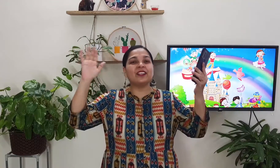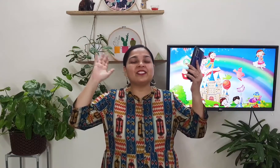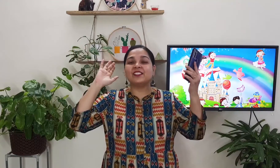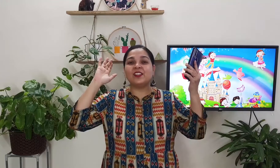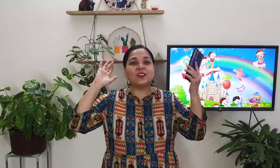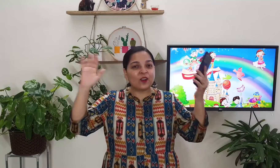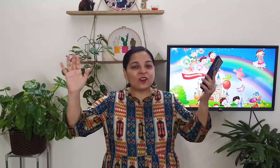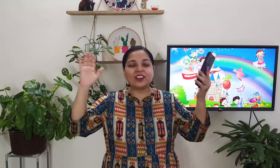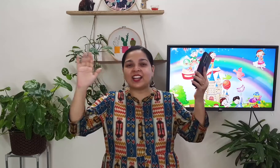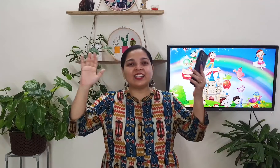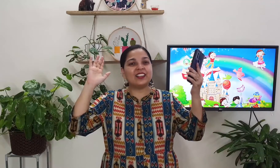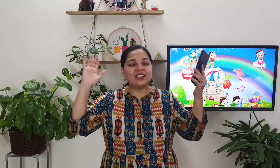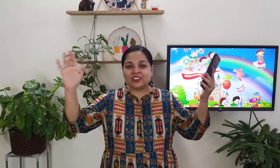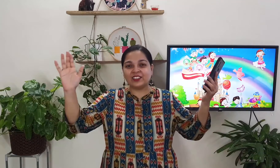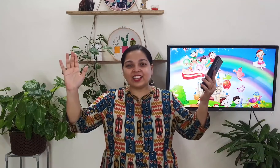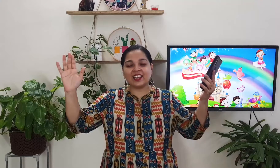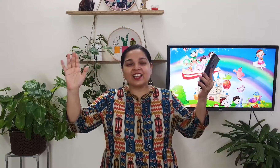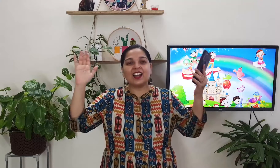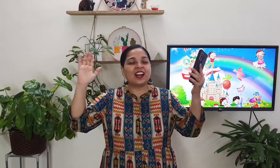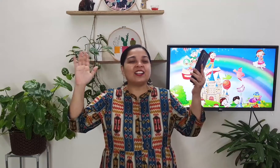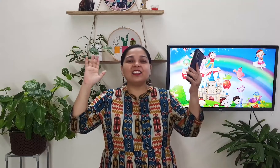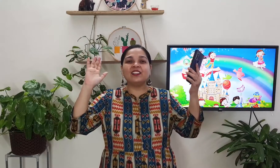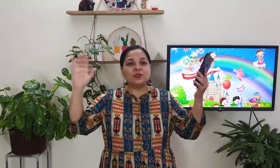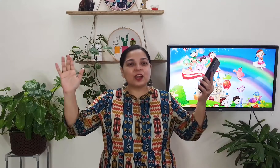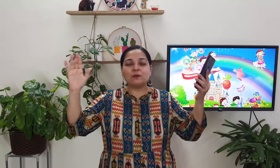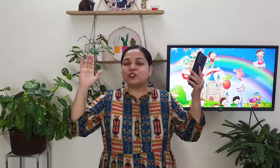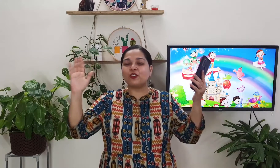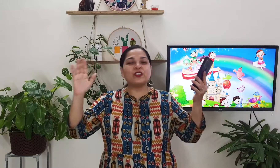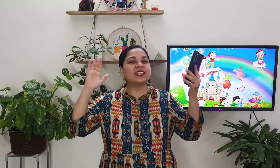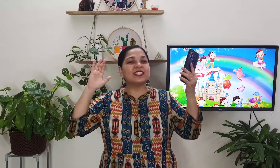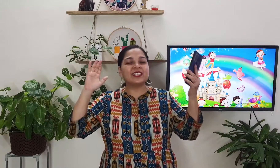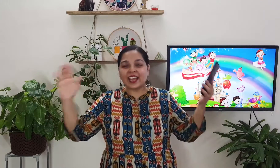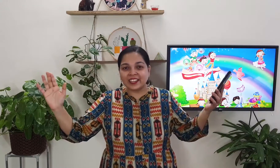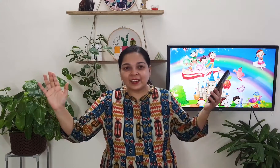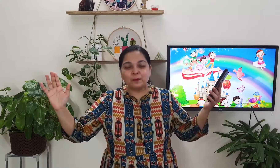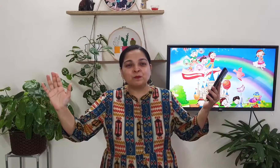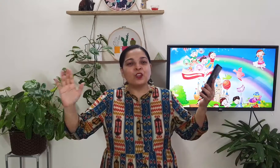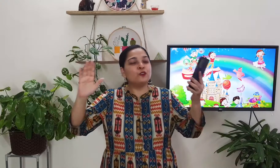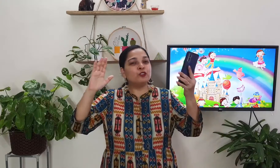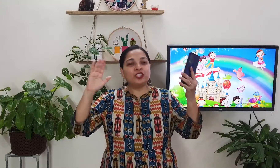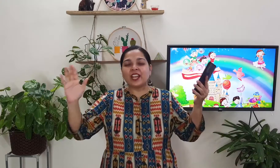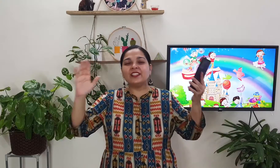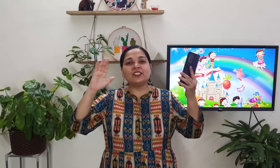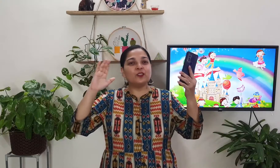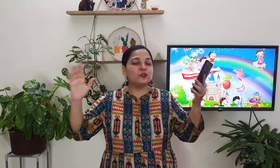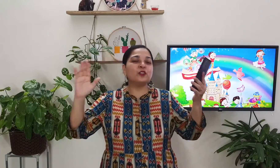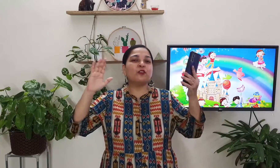விரும்புகிறார். ஹாலெலூயா. மகிமை. இந்த செய்தியை மற்றவர்களுக்கு ஷேர் பண்ண நீங்கள்